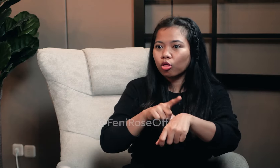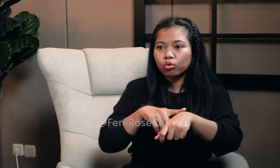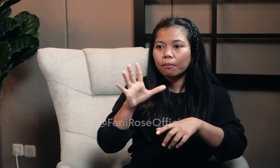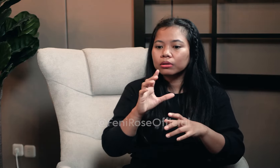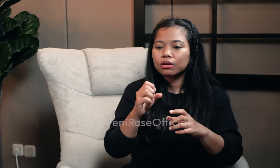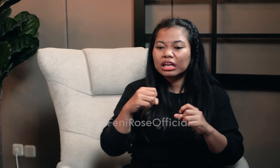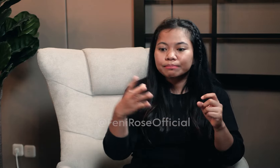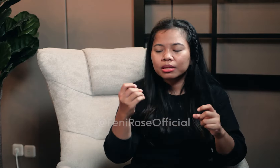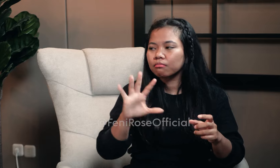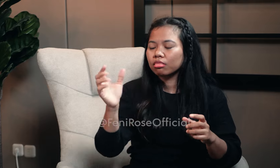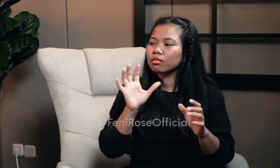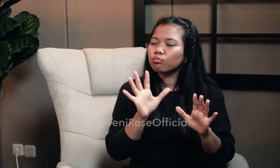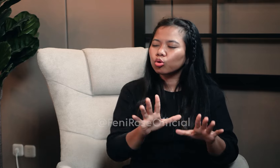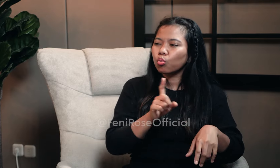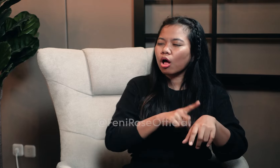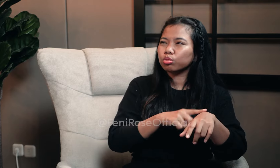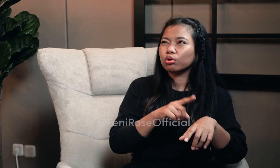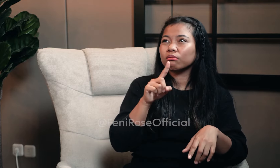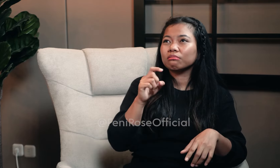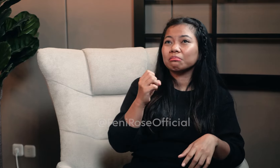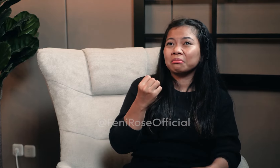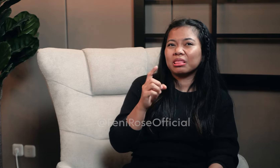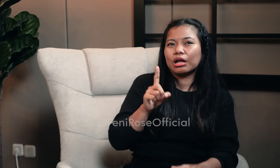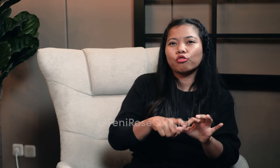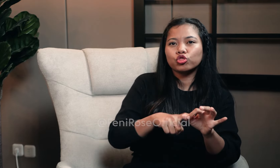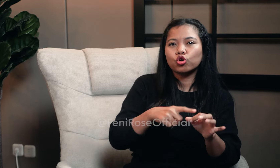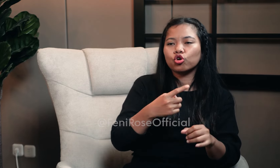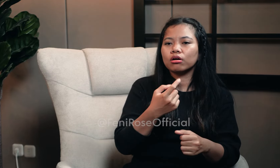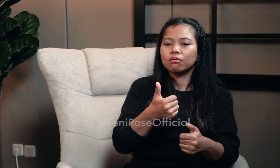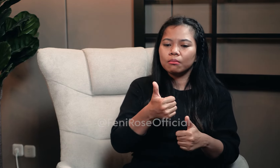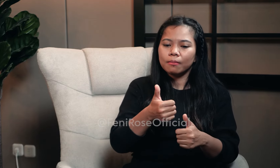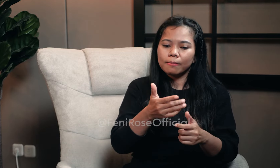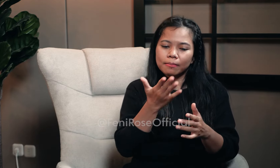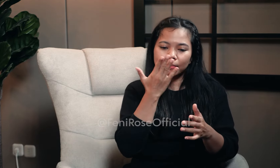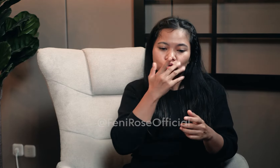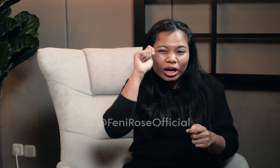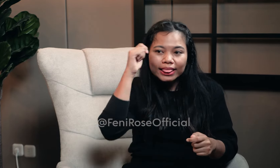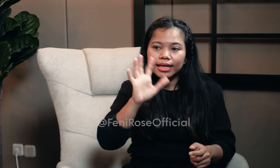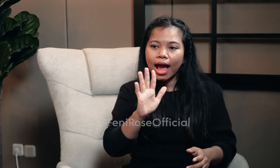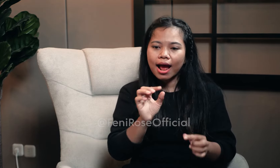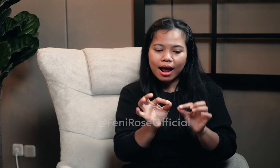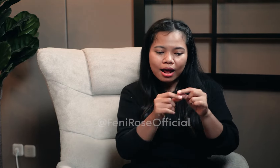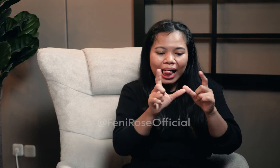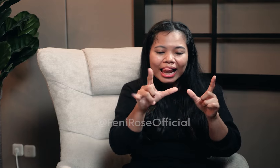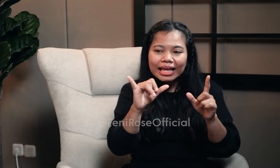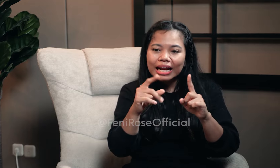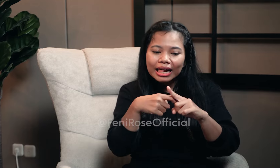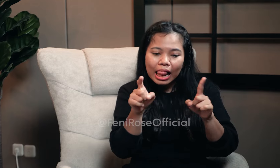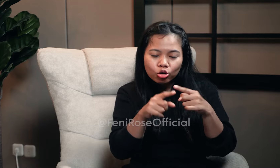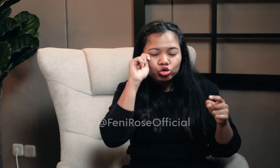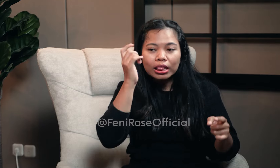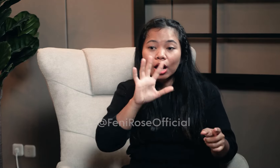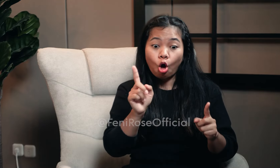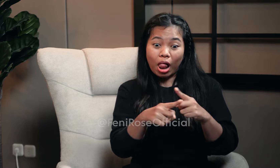betul betul-butuh waktu lama enggak bisa cepat tergantung sulit atau tidaknya lirik lagunya